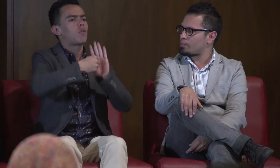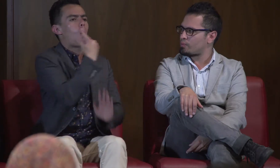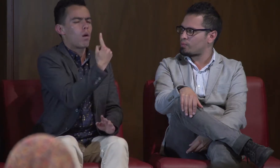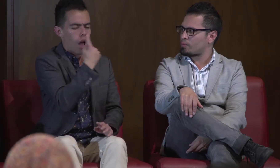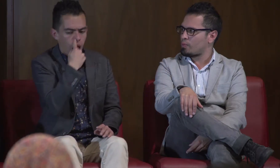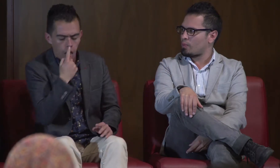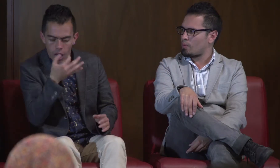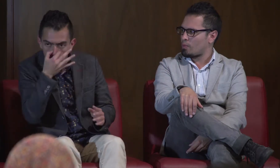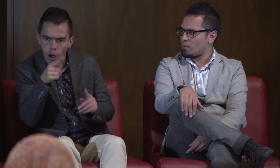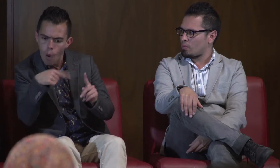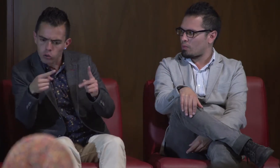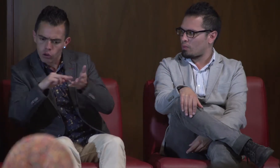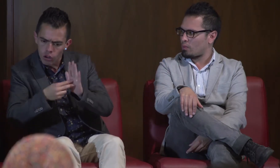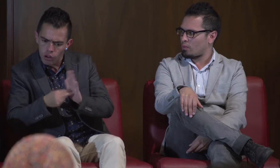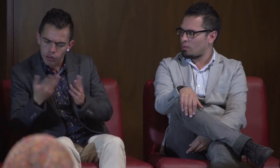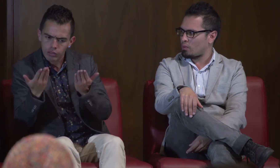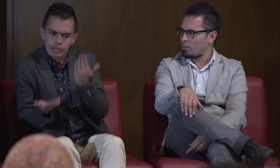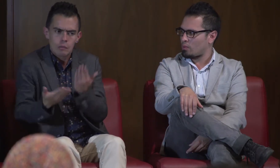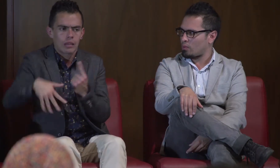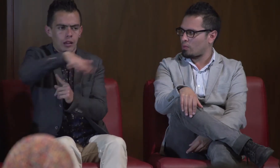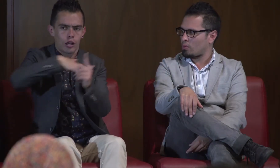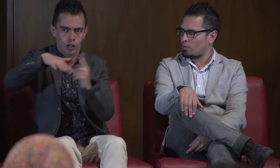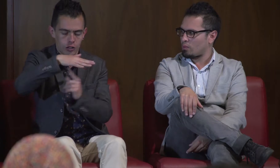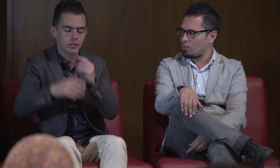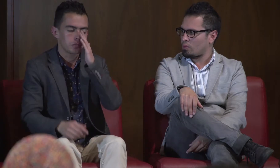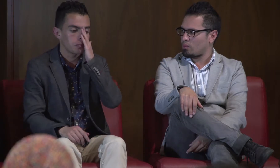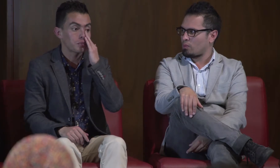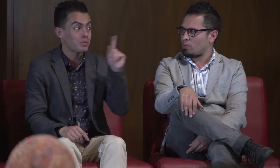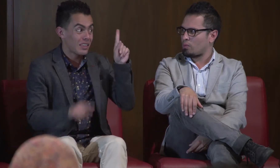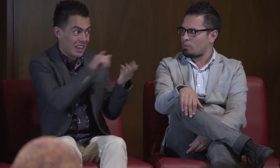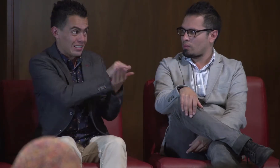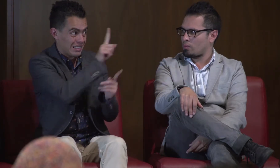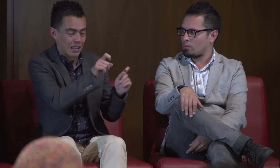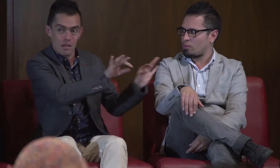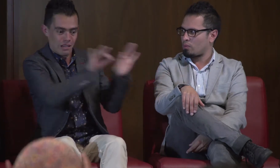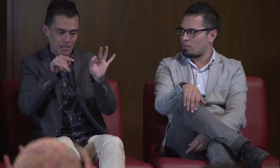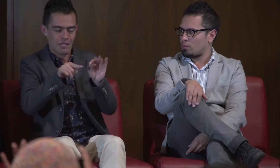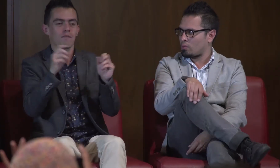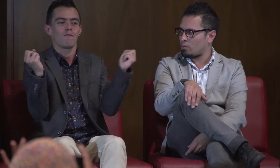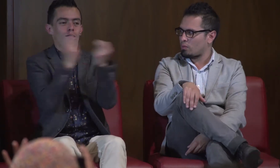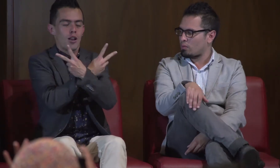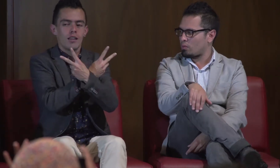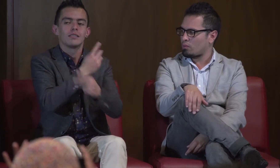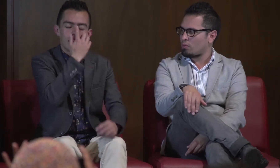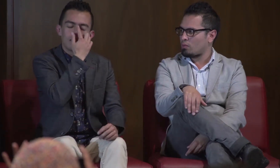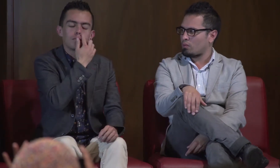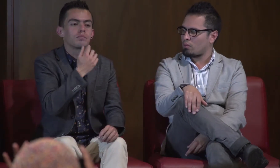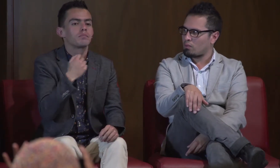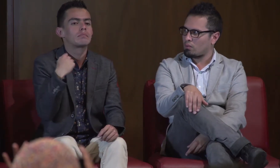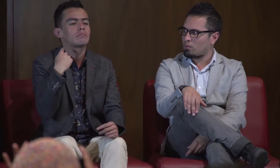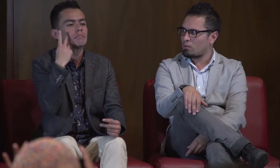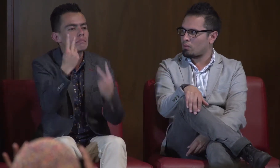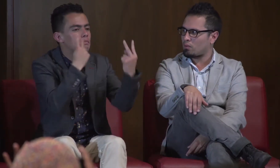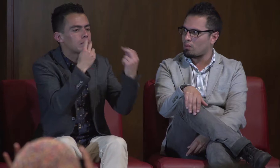ese concepto que se da en español y que realmente no solo tiene un significado en un solo contexto, sino que también depende de muchos otros